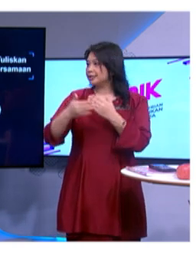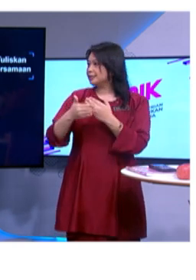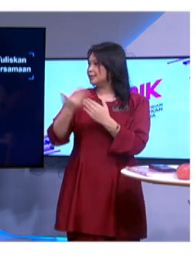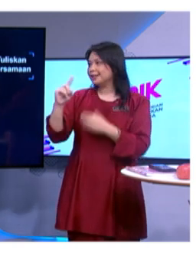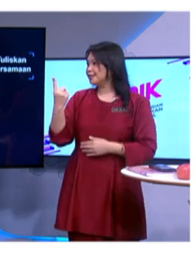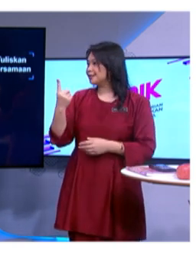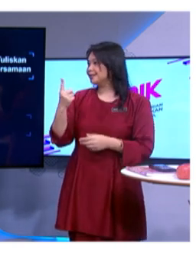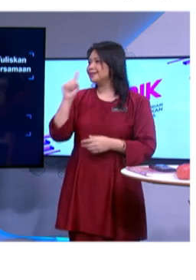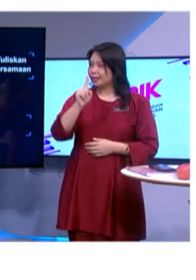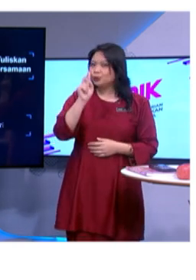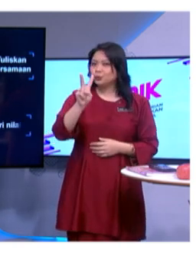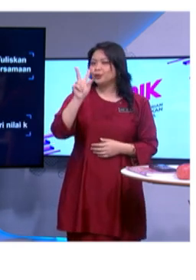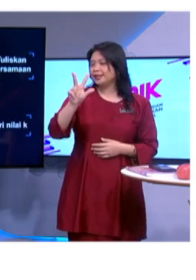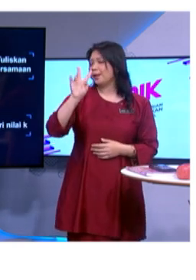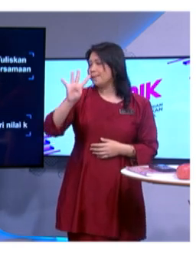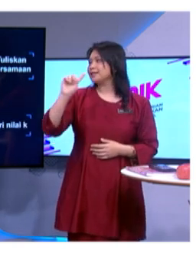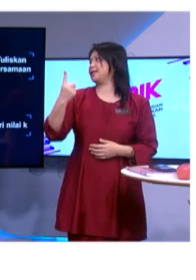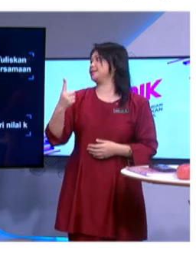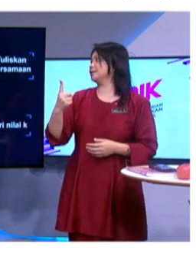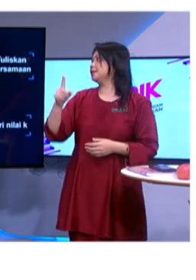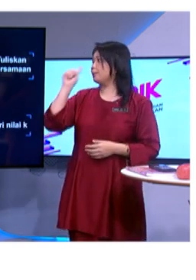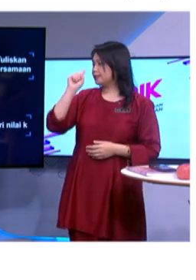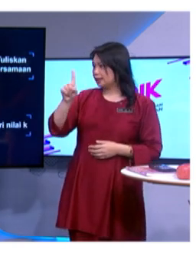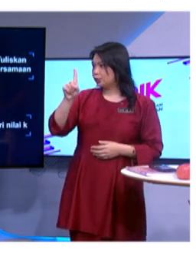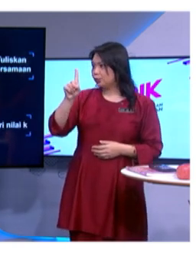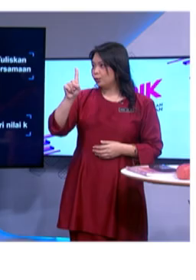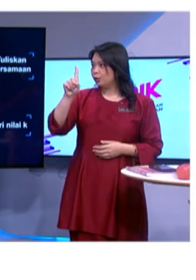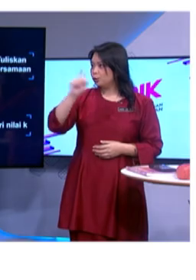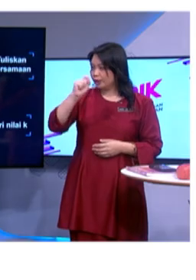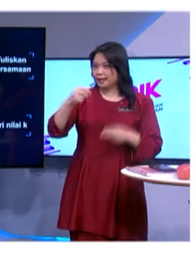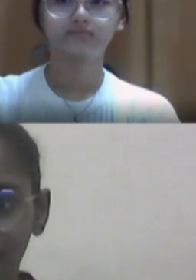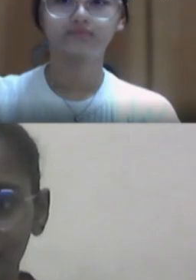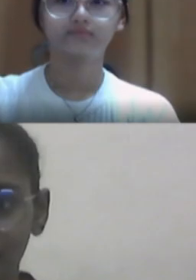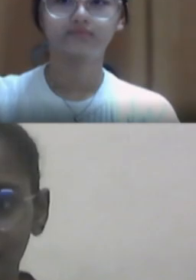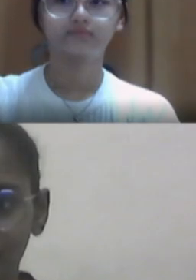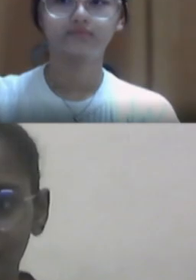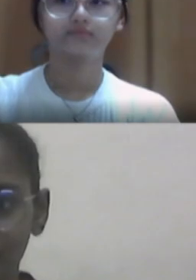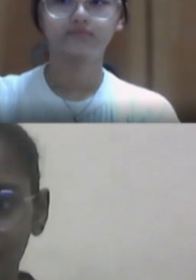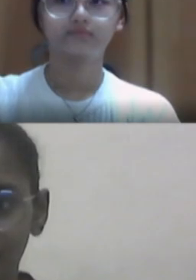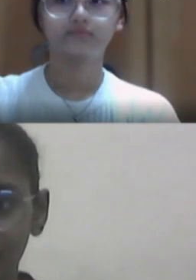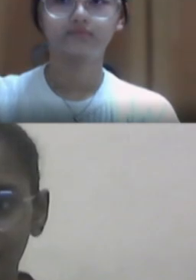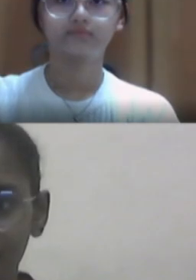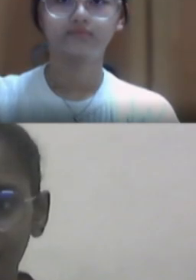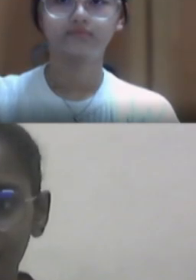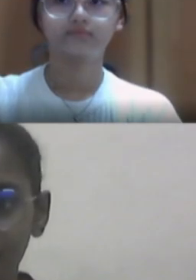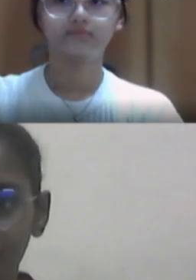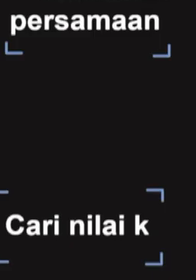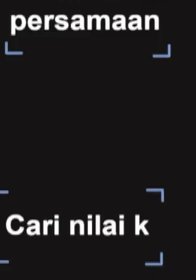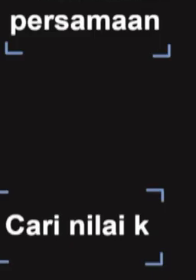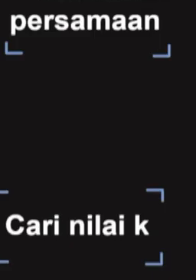sengaja 134 saja ngebor satu Tuliskan hubungan nambah2 Tuliskan